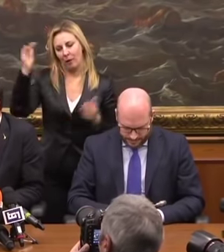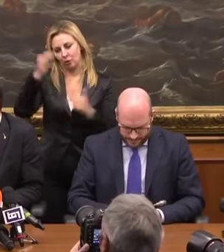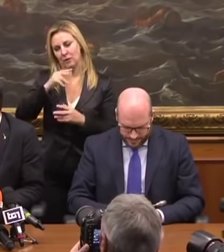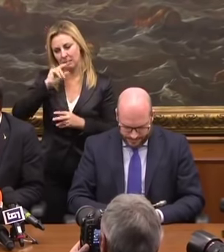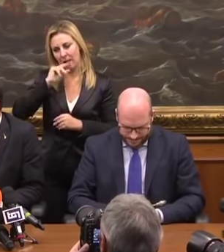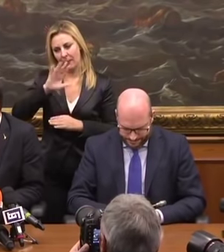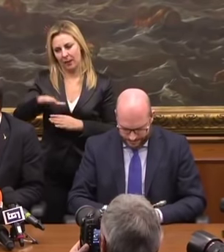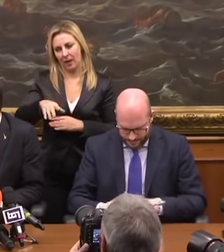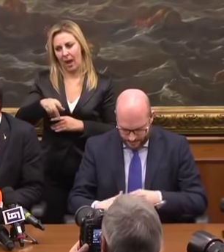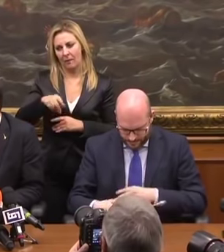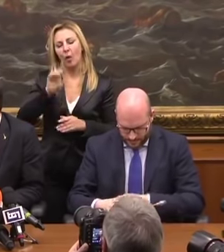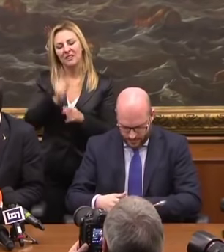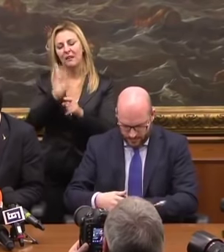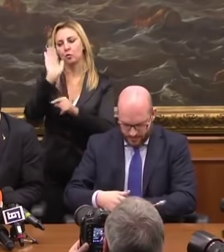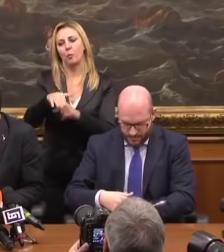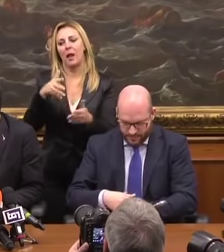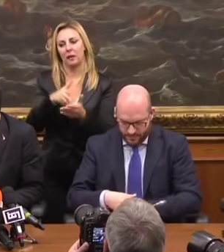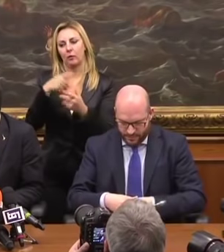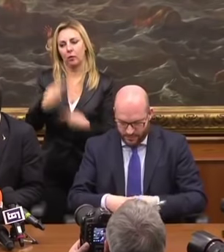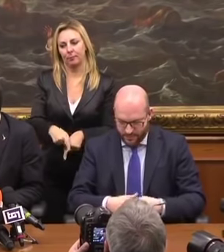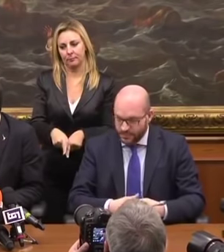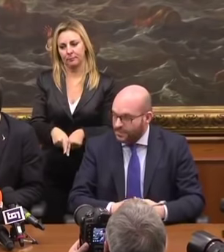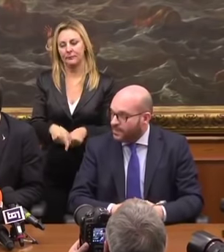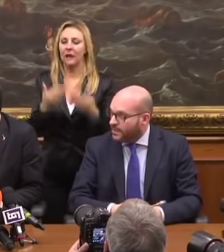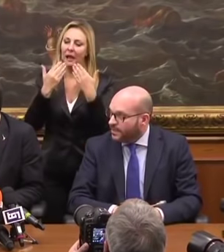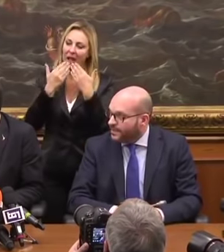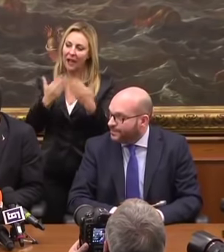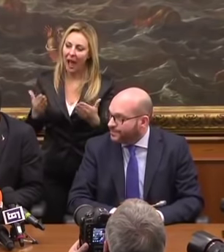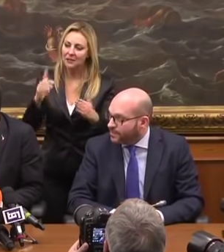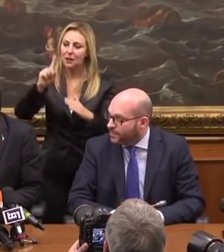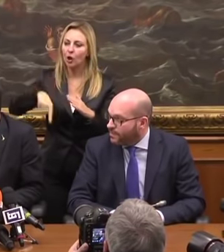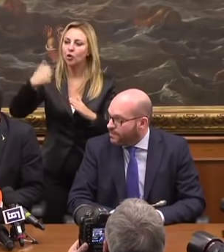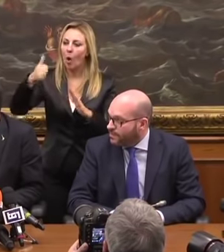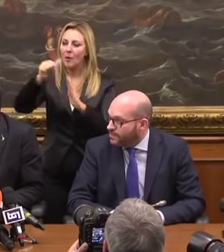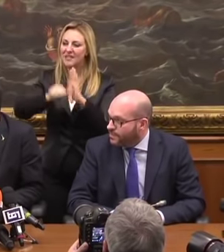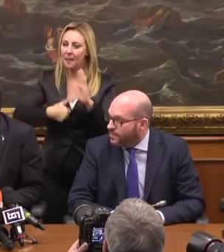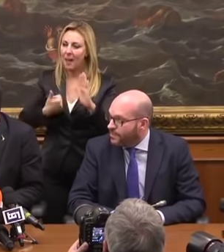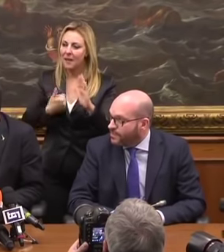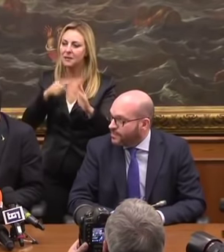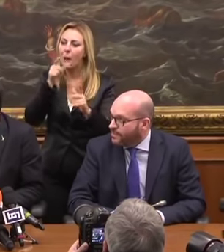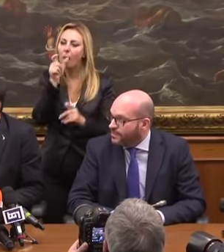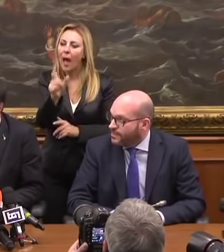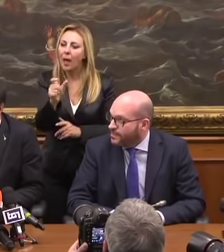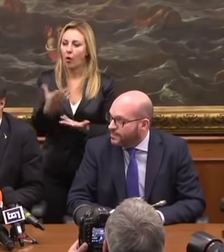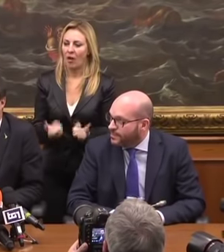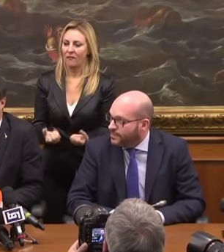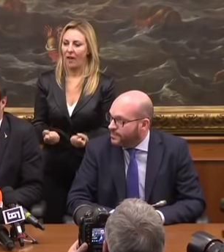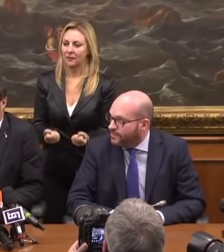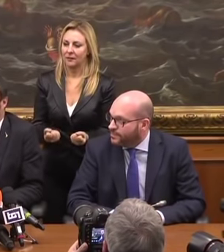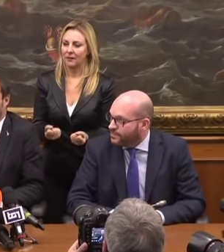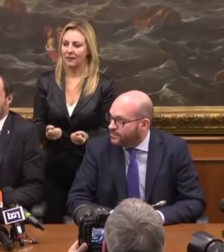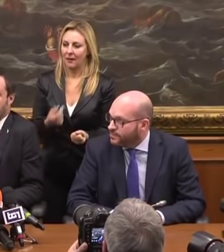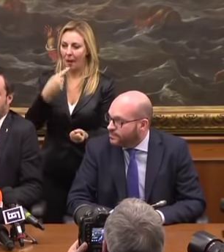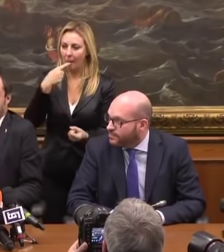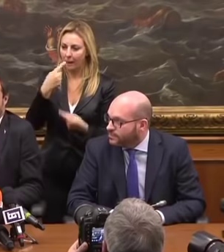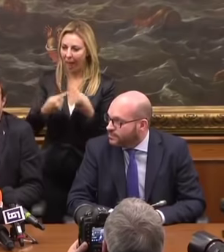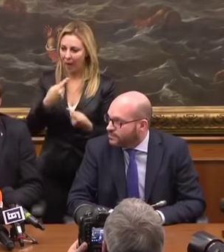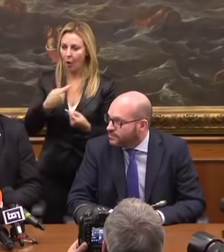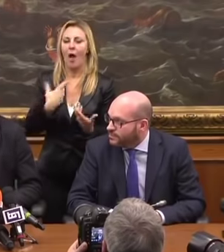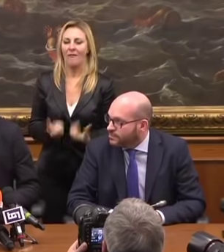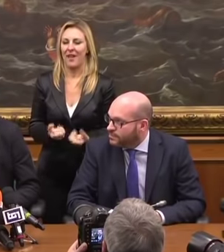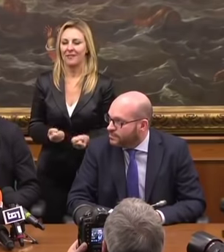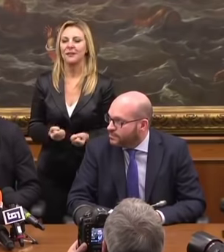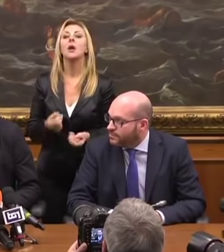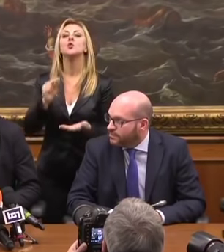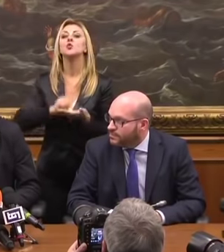serata. Grazie. Dopo 6 mesi, dalle parole ai fatti, anche da questo punto di vista,